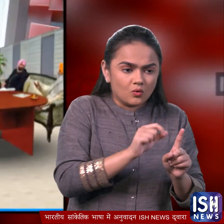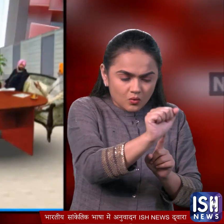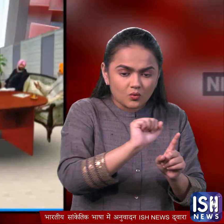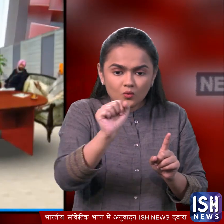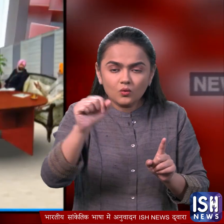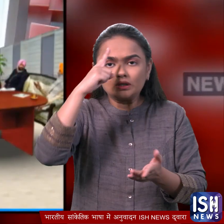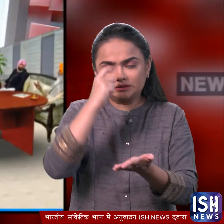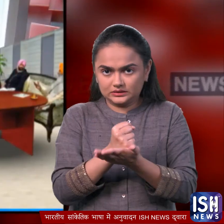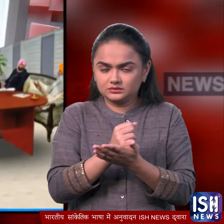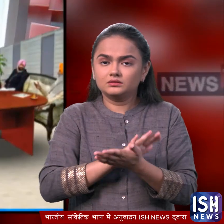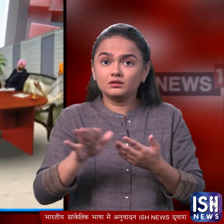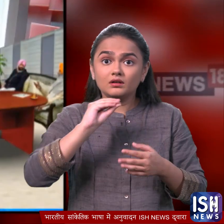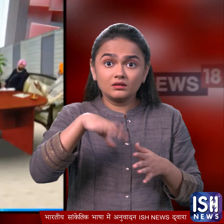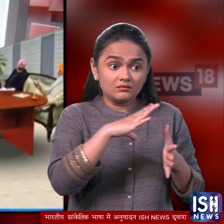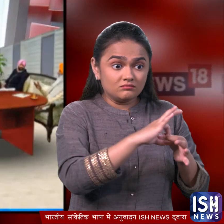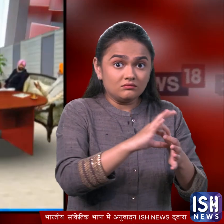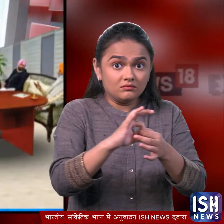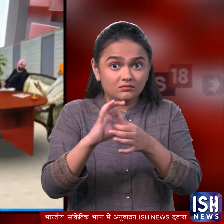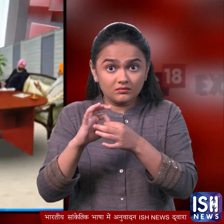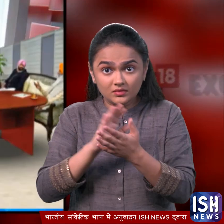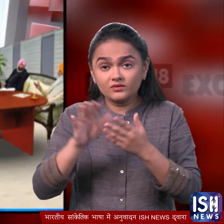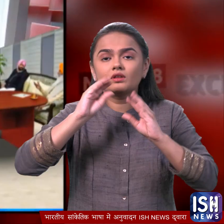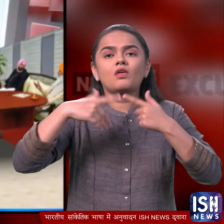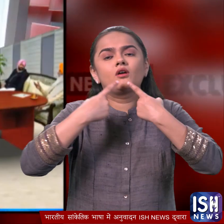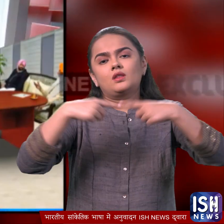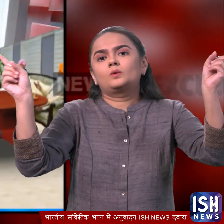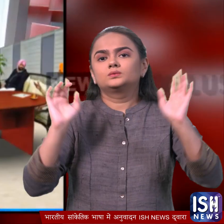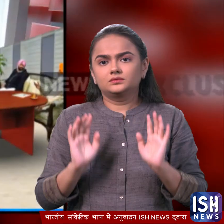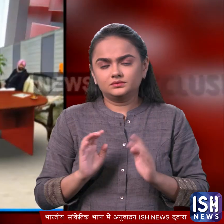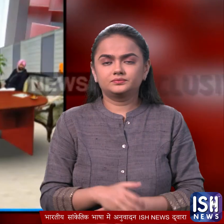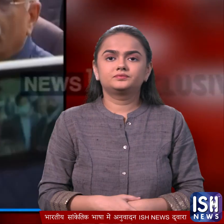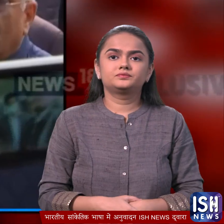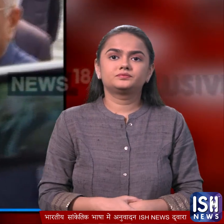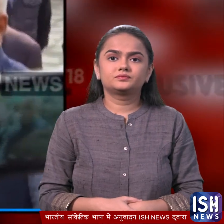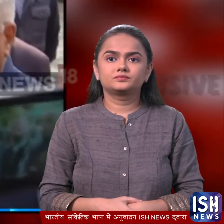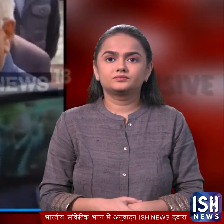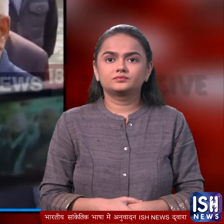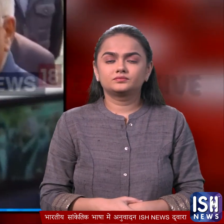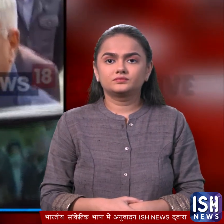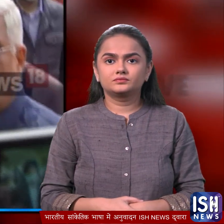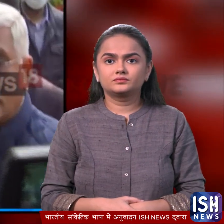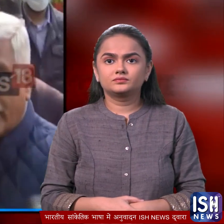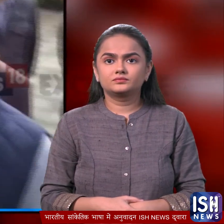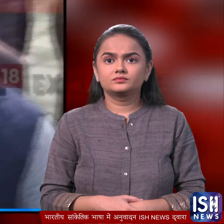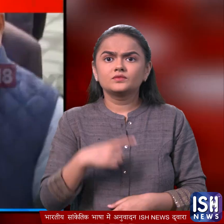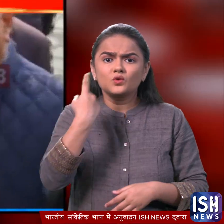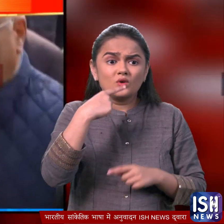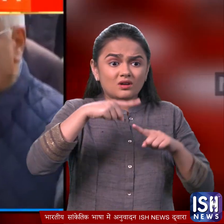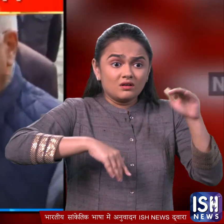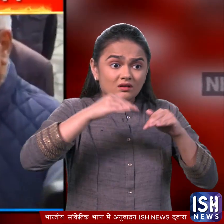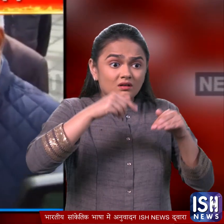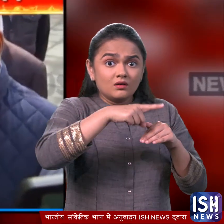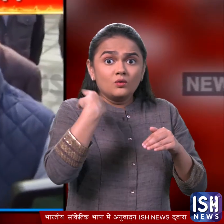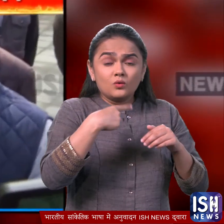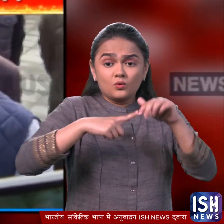संख्या तय करेगी, जिसके बाद गठबंधन का साझा चुनावी घोषणा पत्र जारी किया जाएगा। कौन सीट कौन सी पार्टी